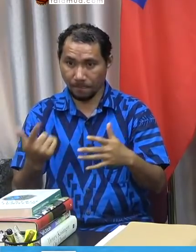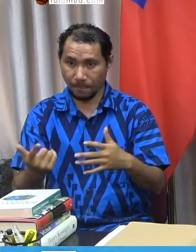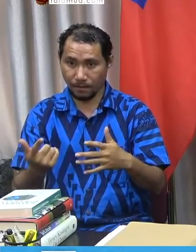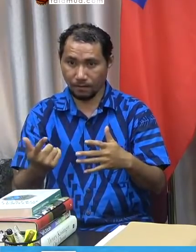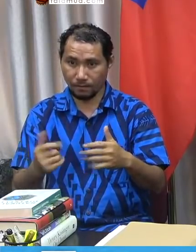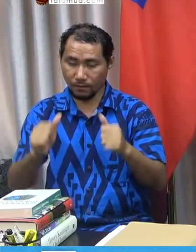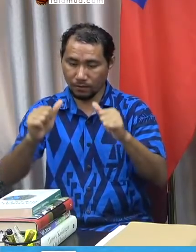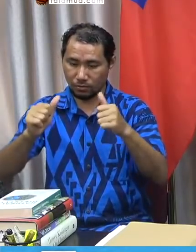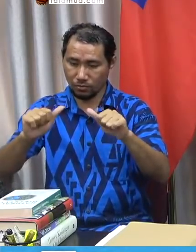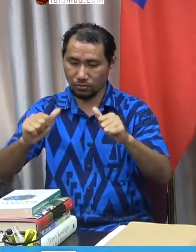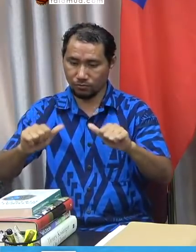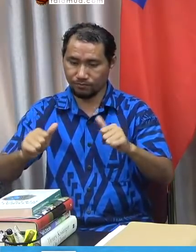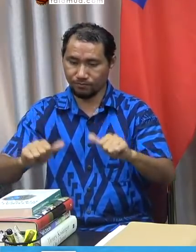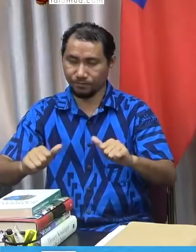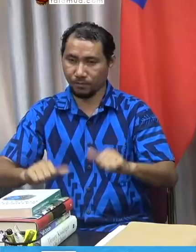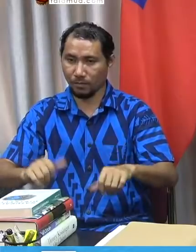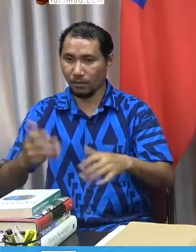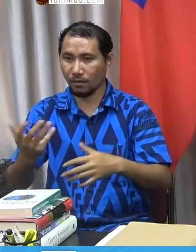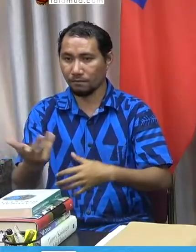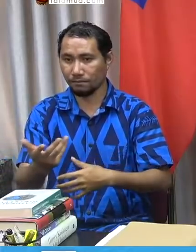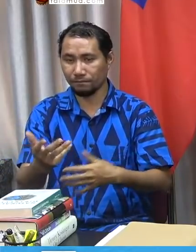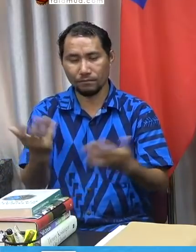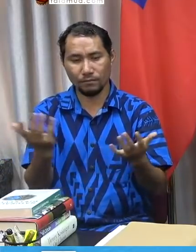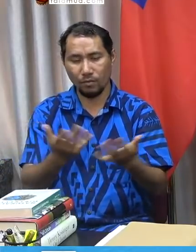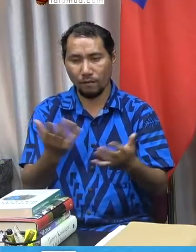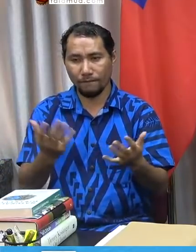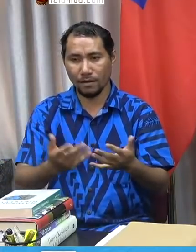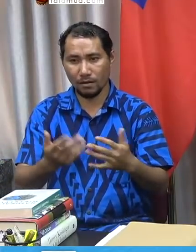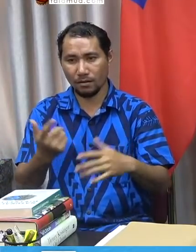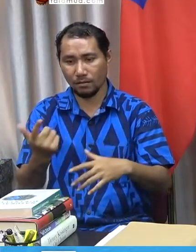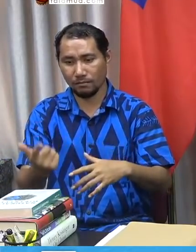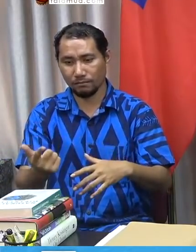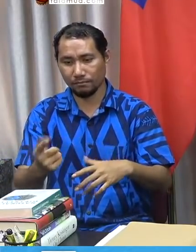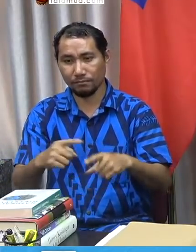ai o whea lea na tupu ai se lape